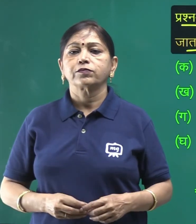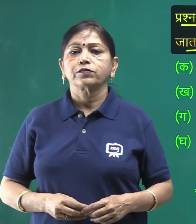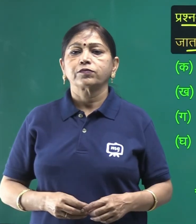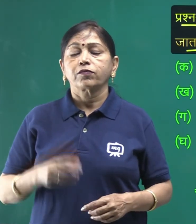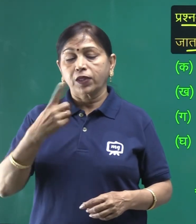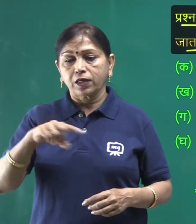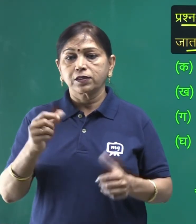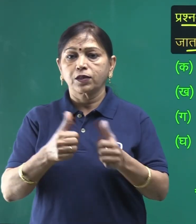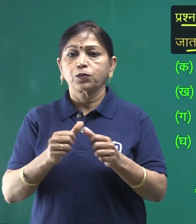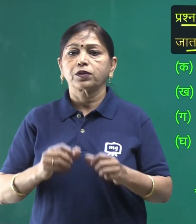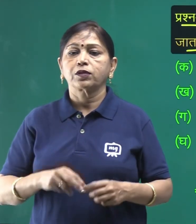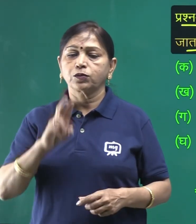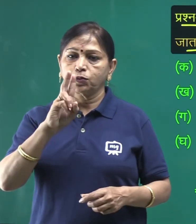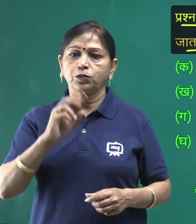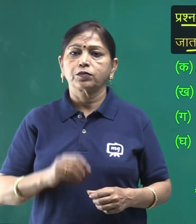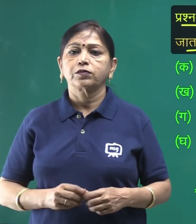सही उत्तर 2